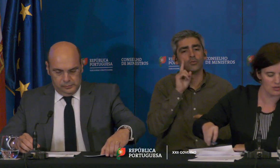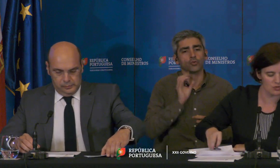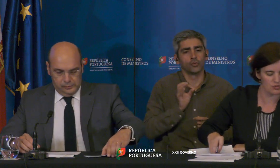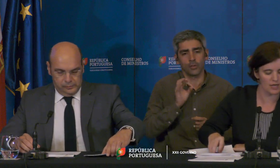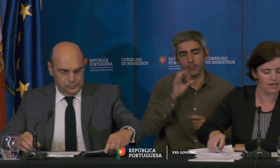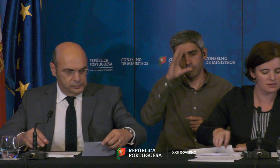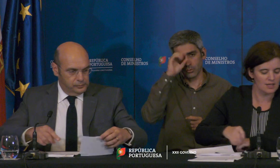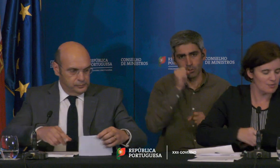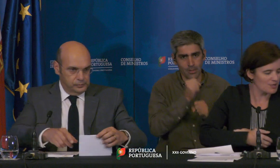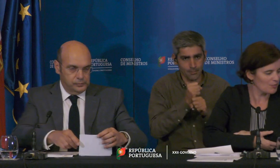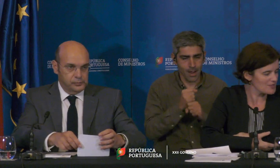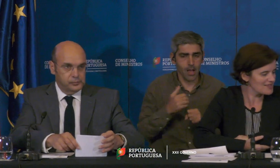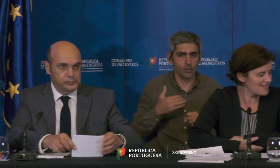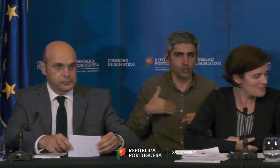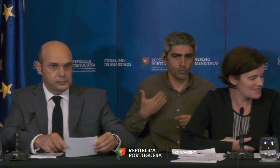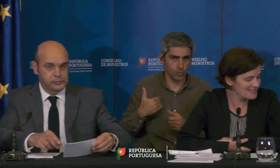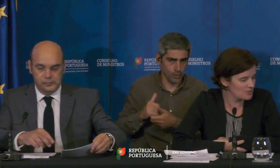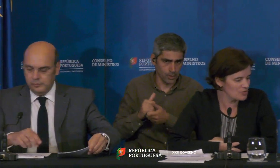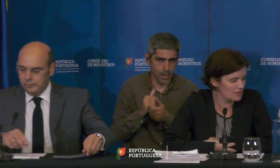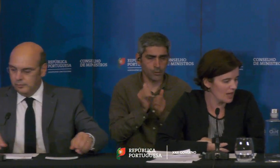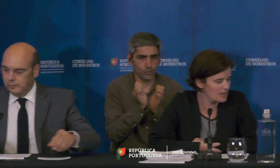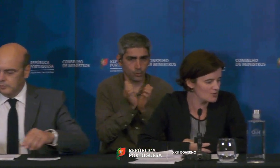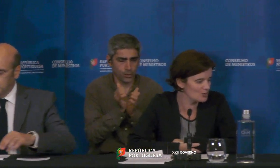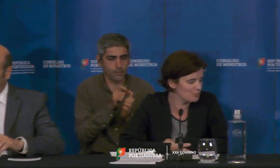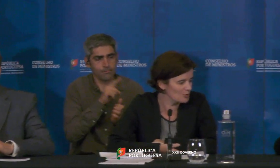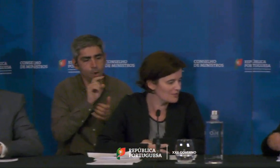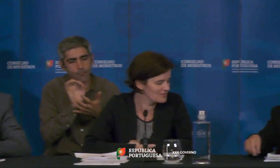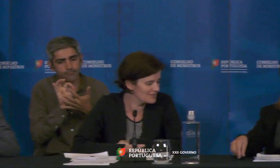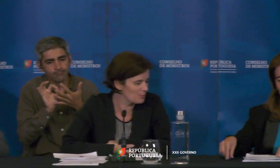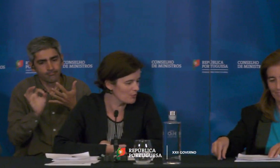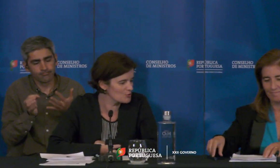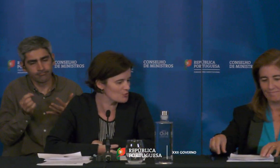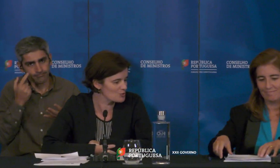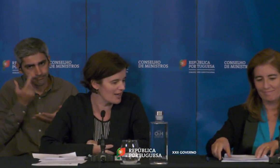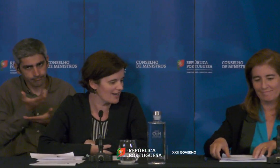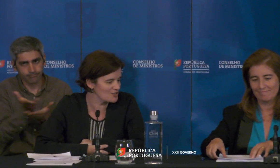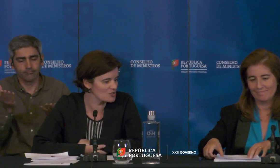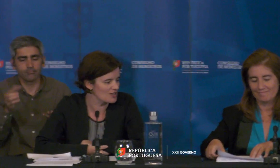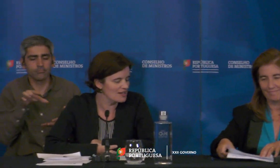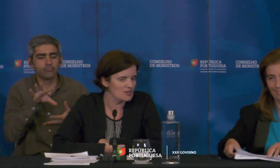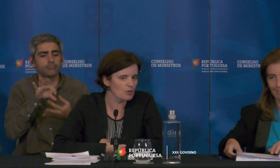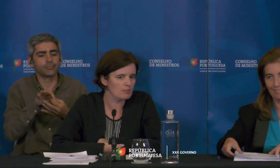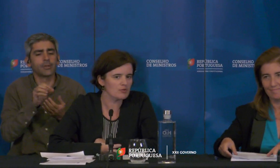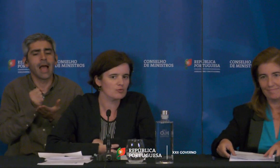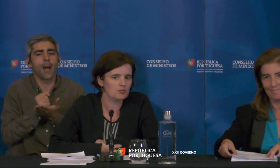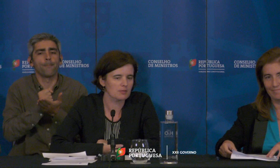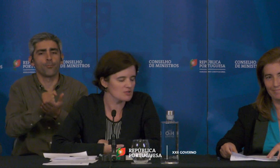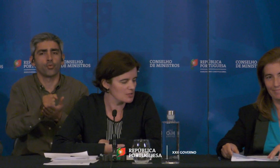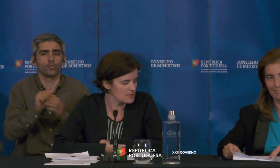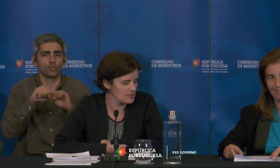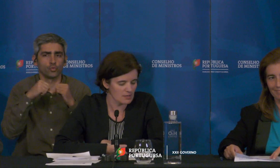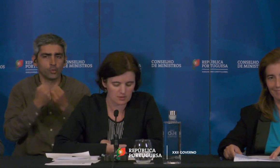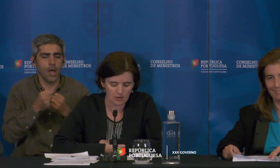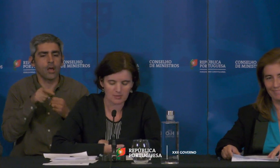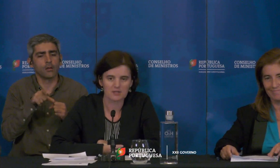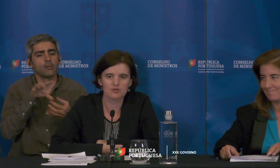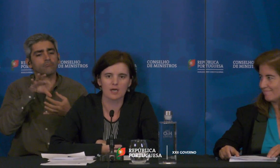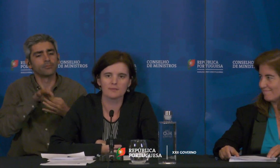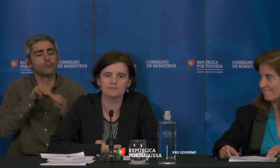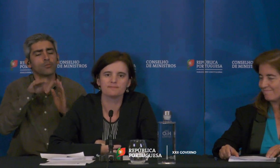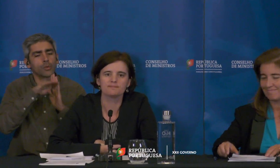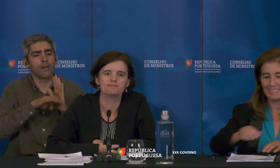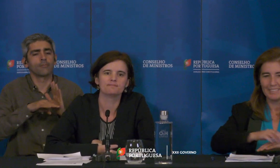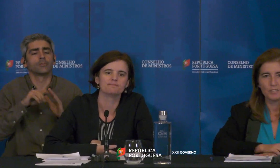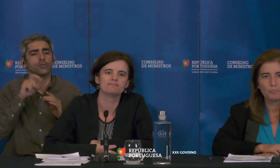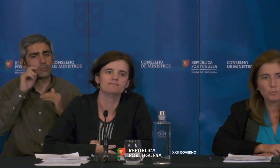Solidariedade e Segurança Social para que possa apresentar os detalhes do Diploma de Apoios Sociais no âmbito do Programa de Estabilização Económica e